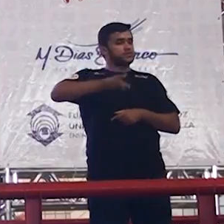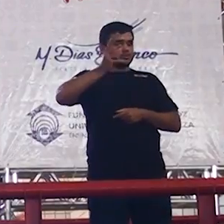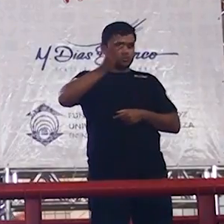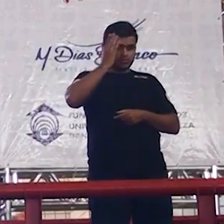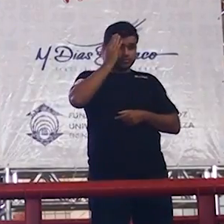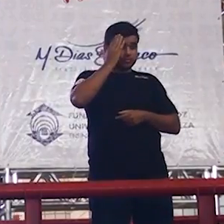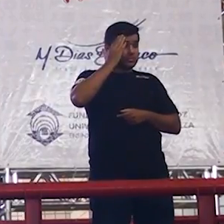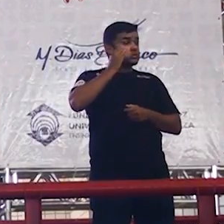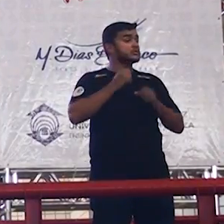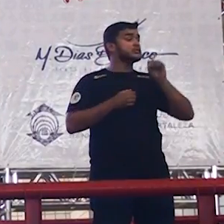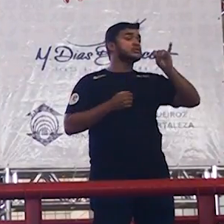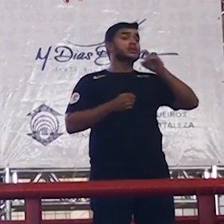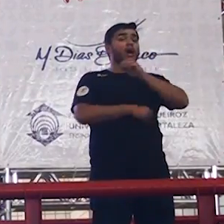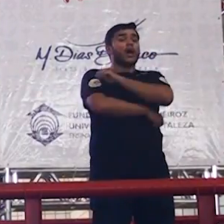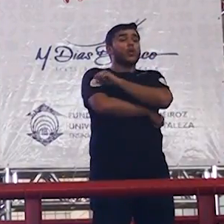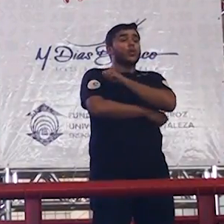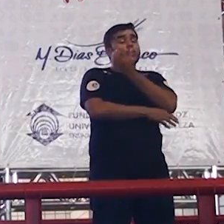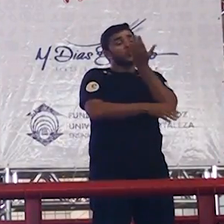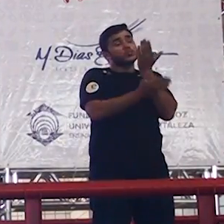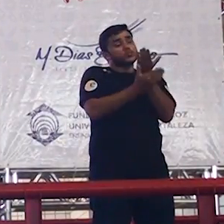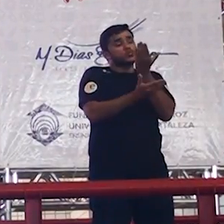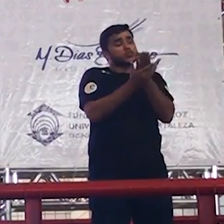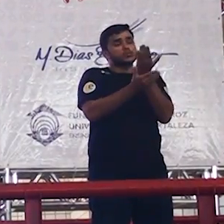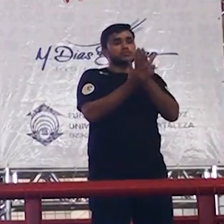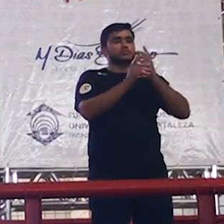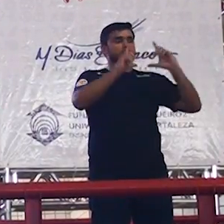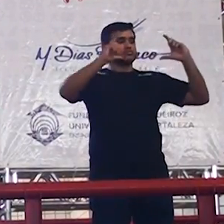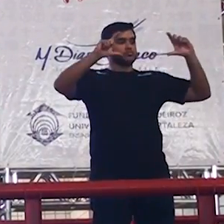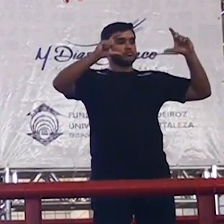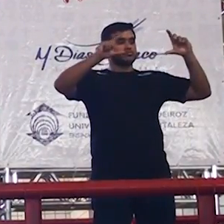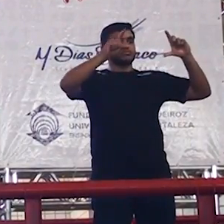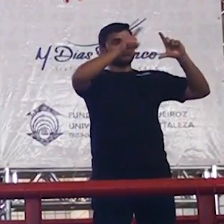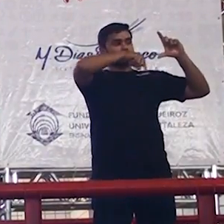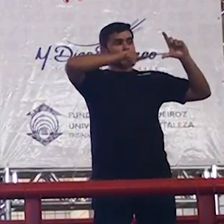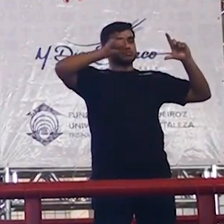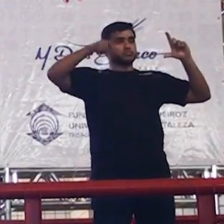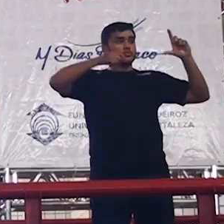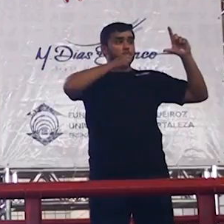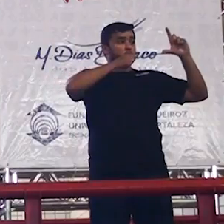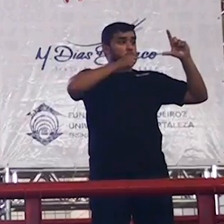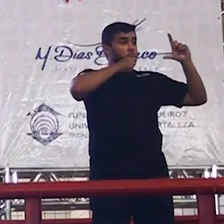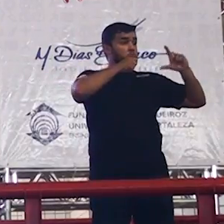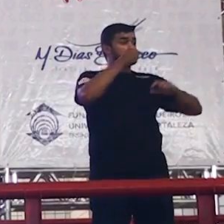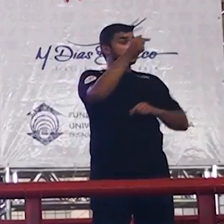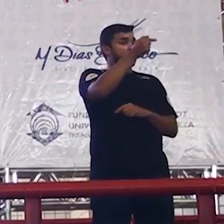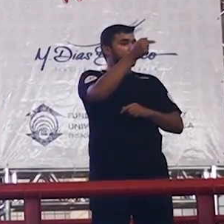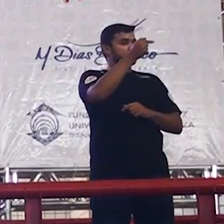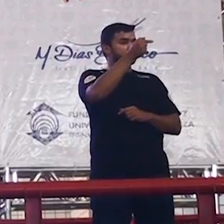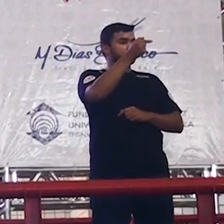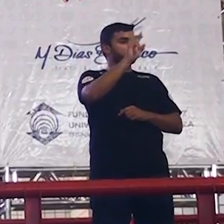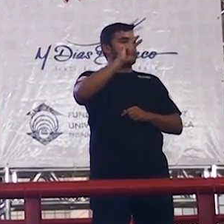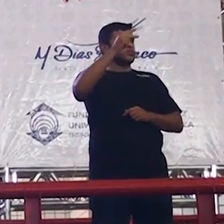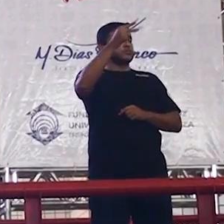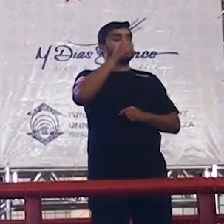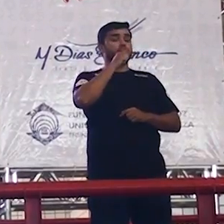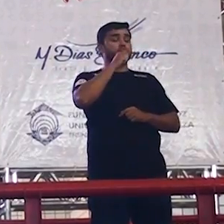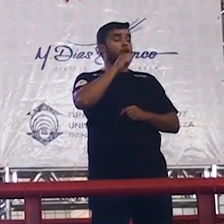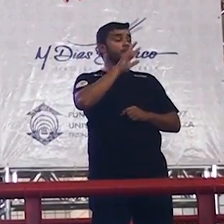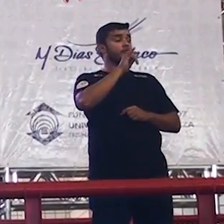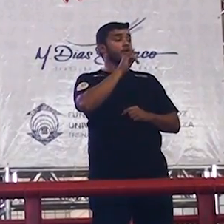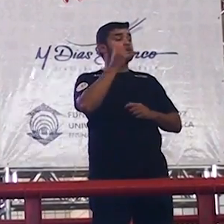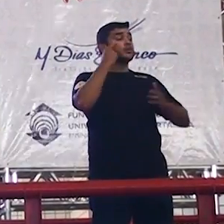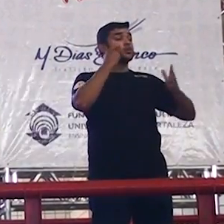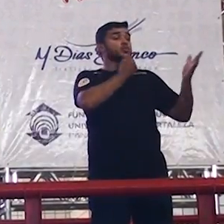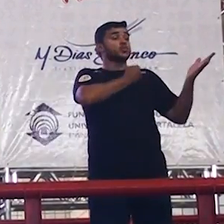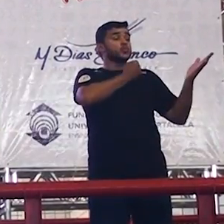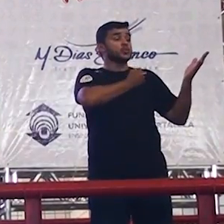positivo. Às vezes o aluno, ele não coloca entre parênteses. Por exemplo, aqui eu não usei o parênteses do 7. E aí ele tem um número negativo elevado